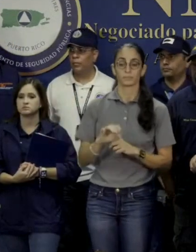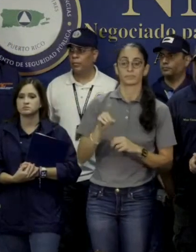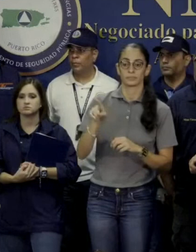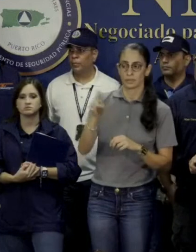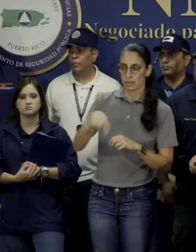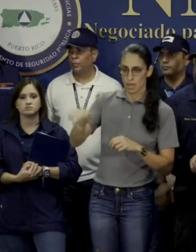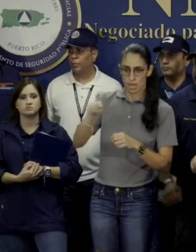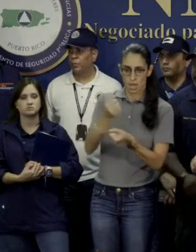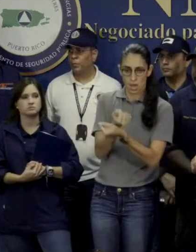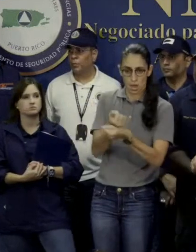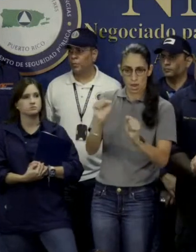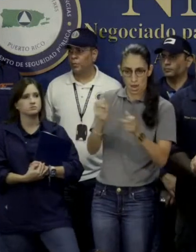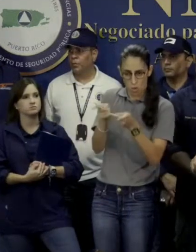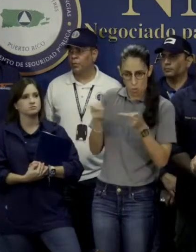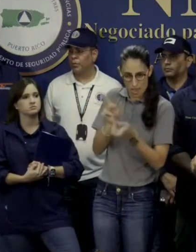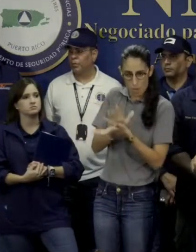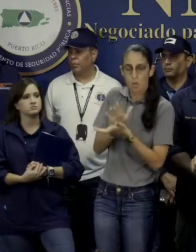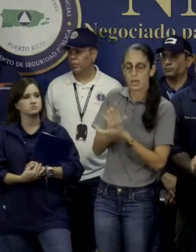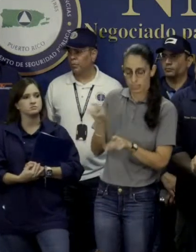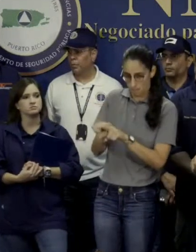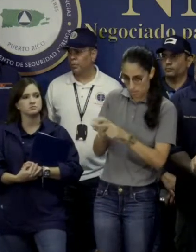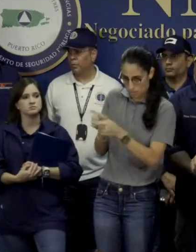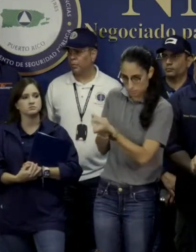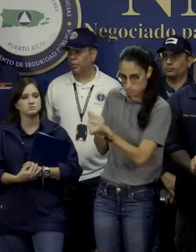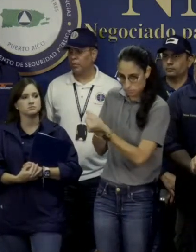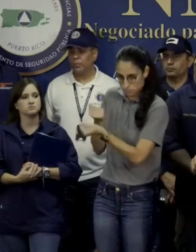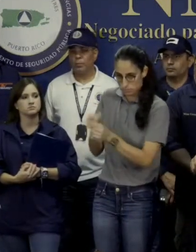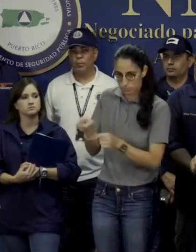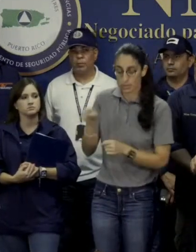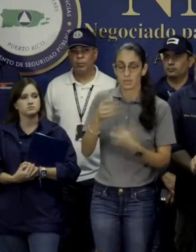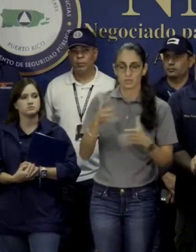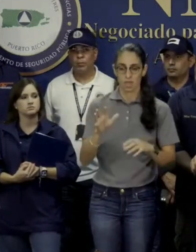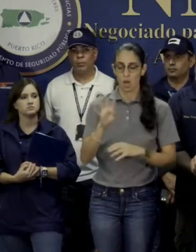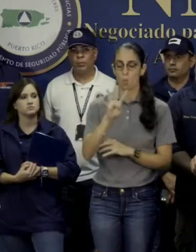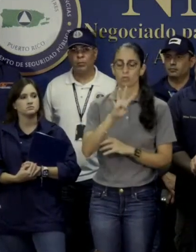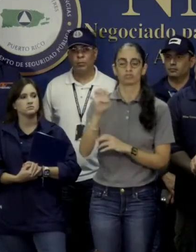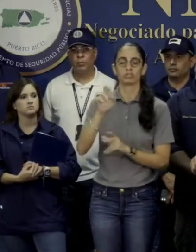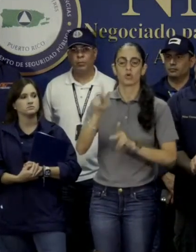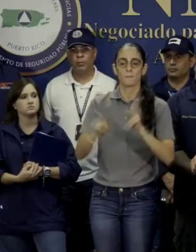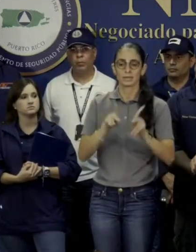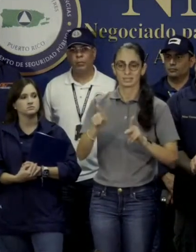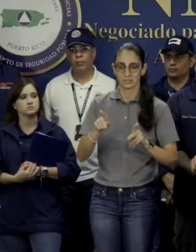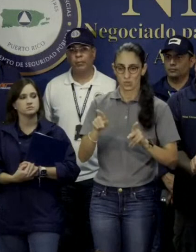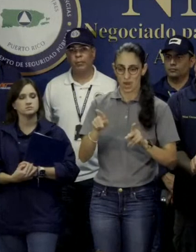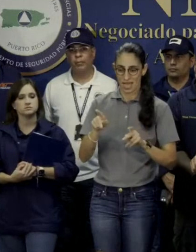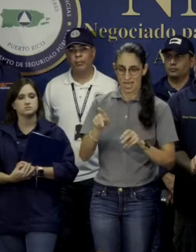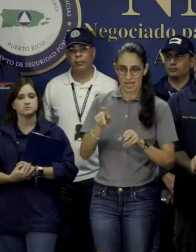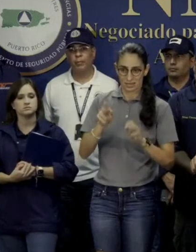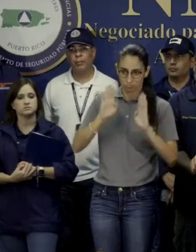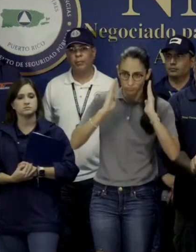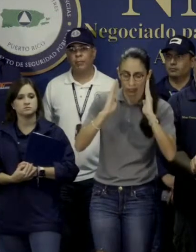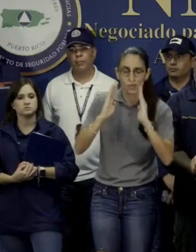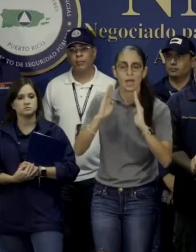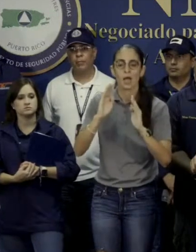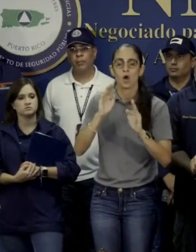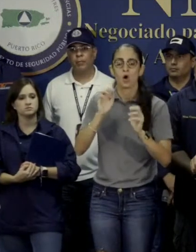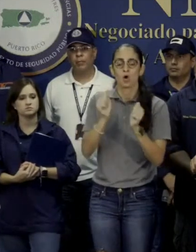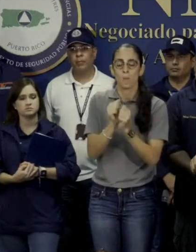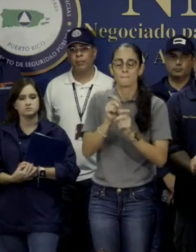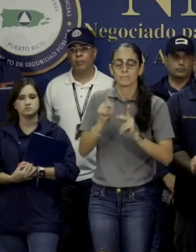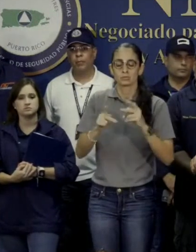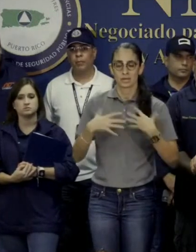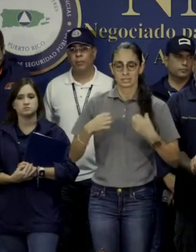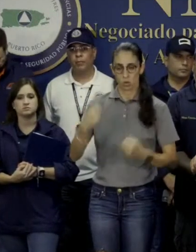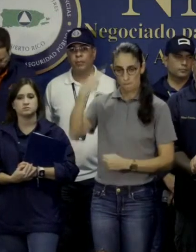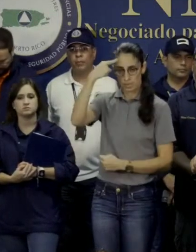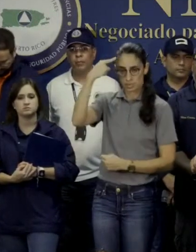nuestro está apoyándolo. Tenemos preparados 450 facilitadores de salud mental que también van a estar a nivel de